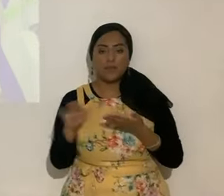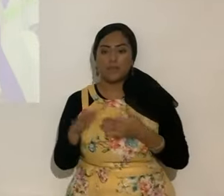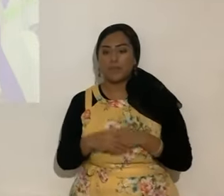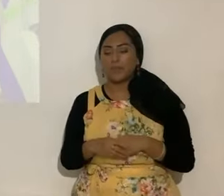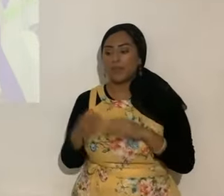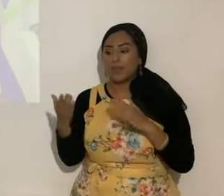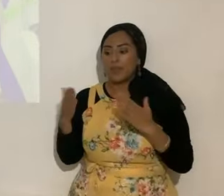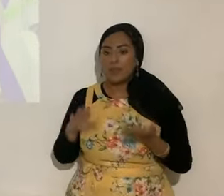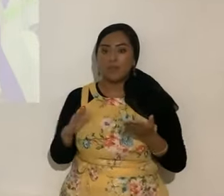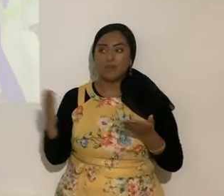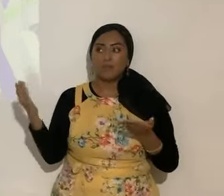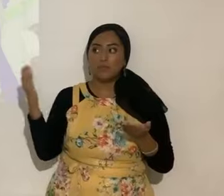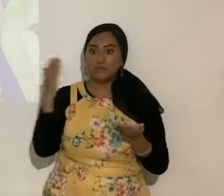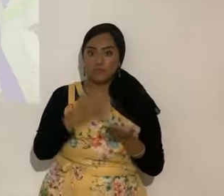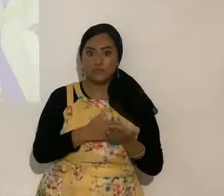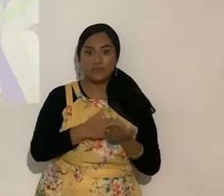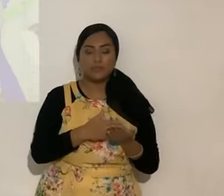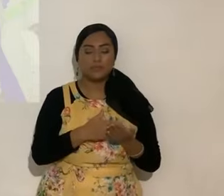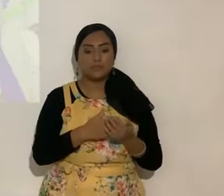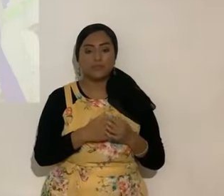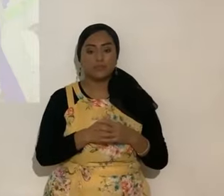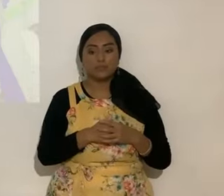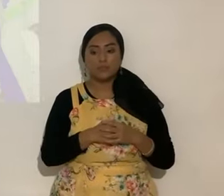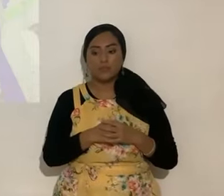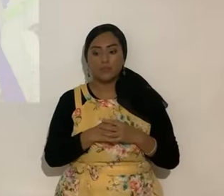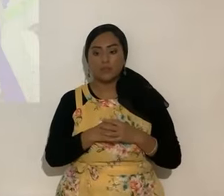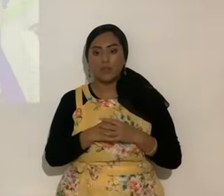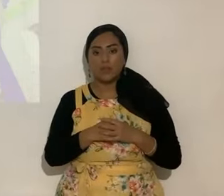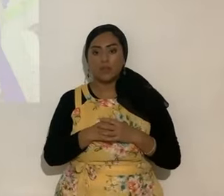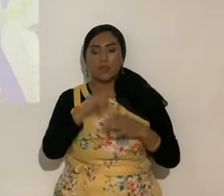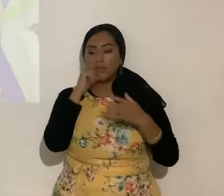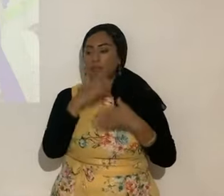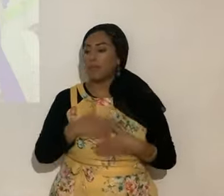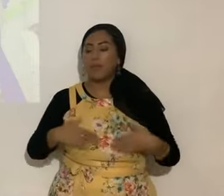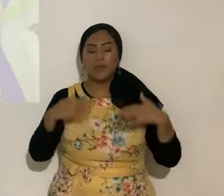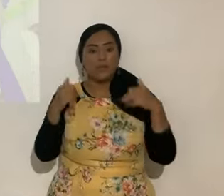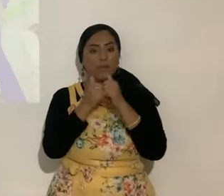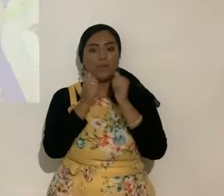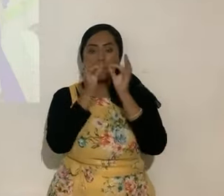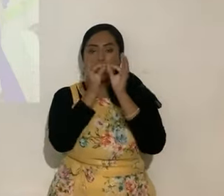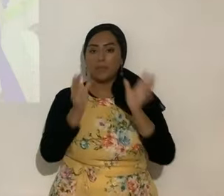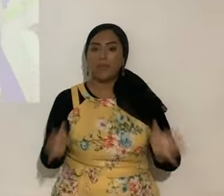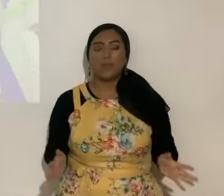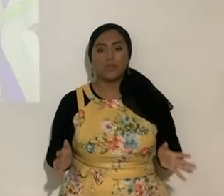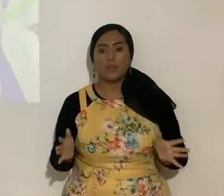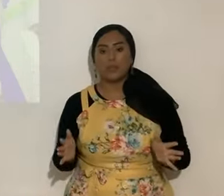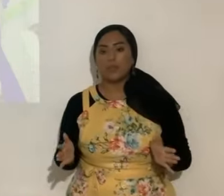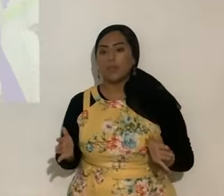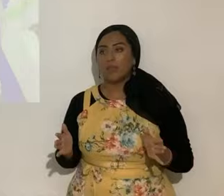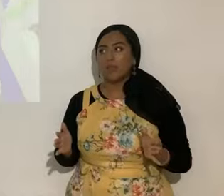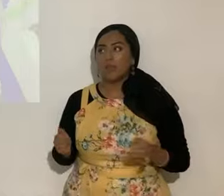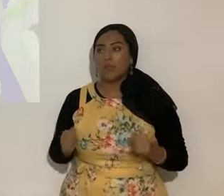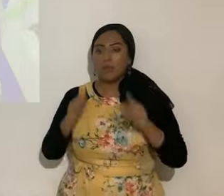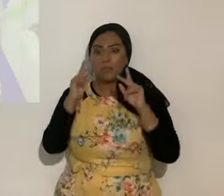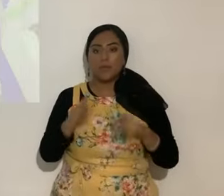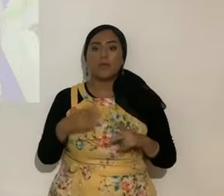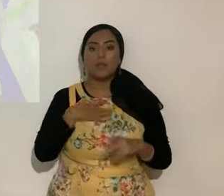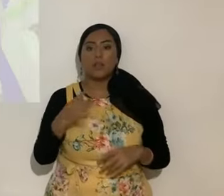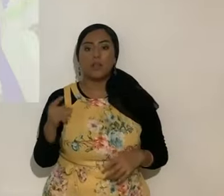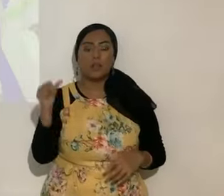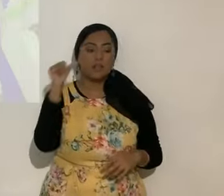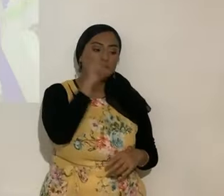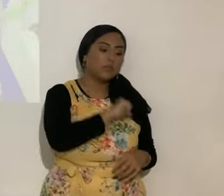la muerte llegará, por lo tanto, no deleitarse en lo vano, la gente, toma alcohol,